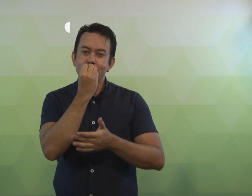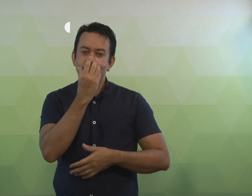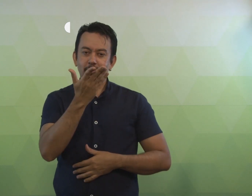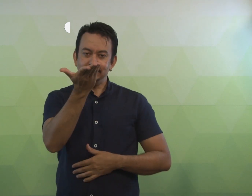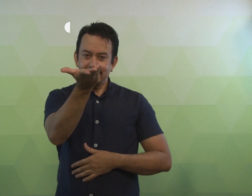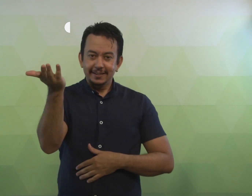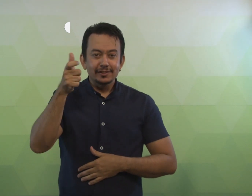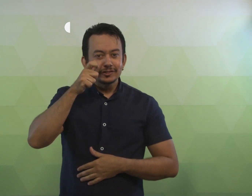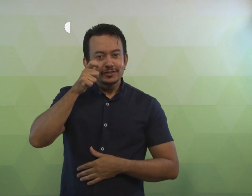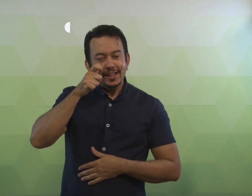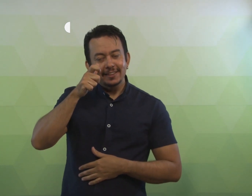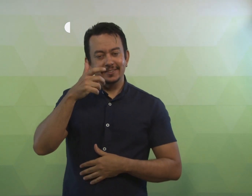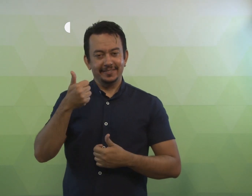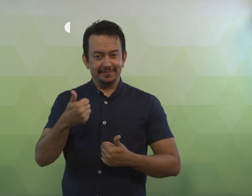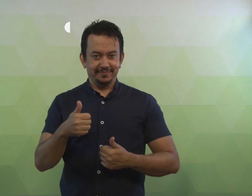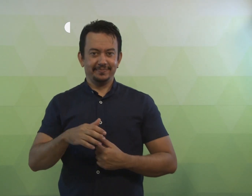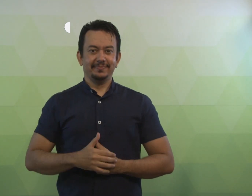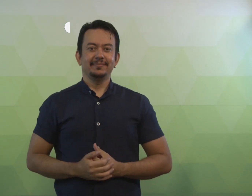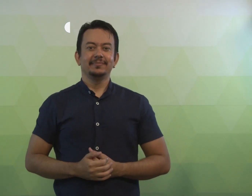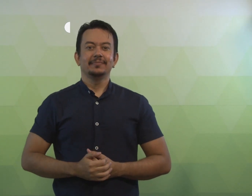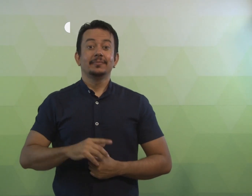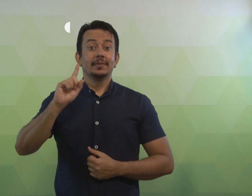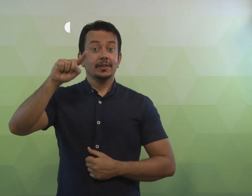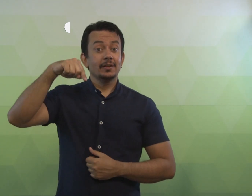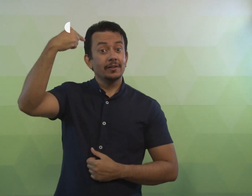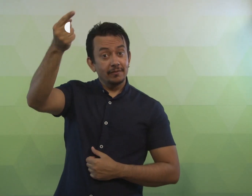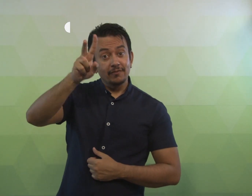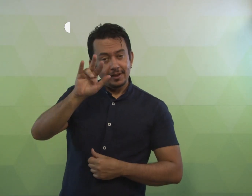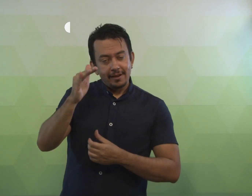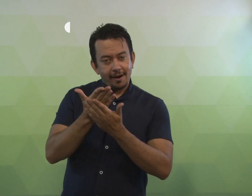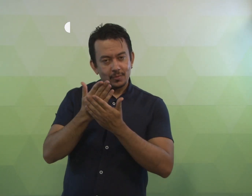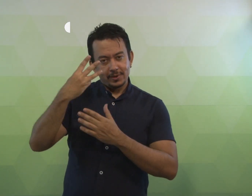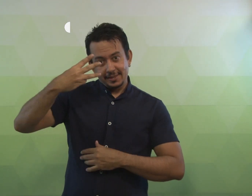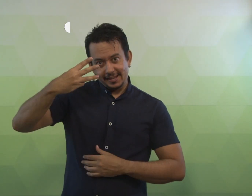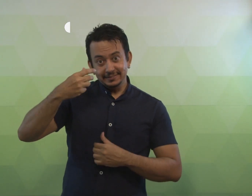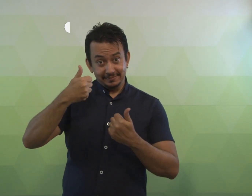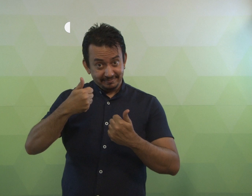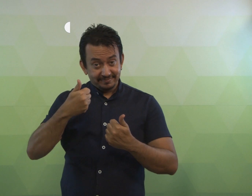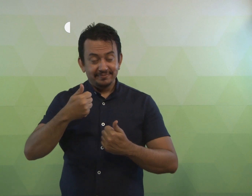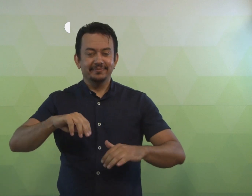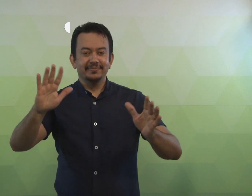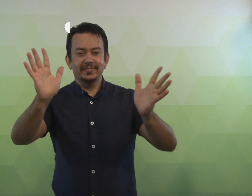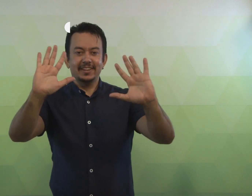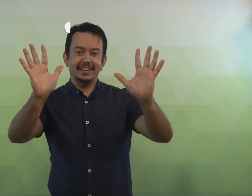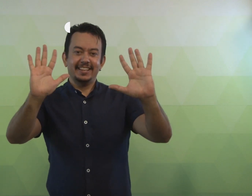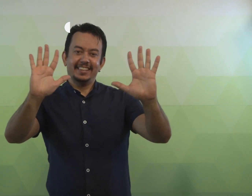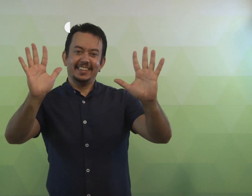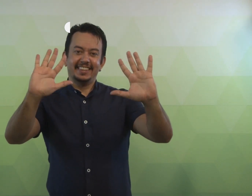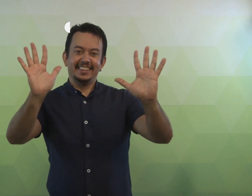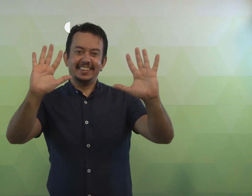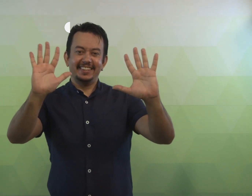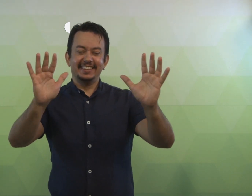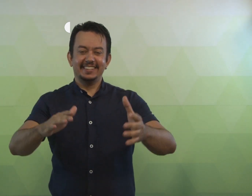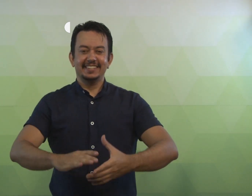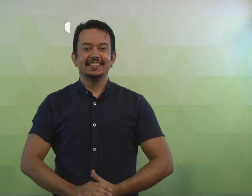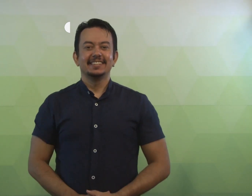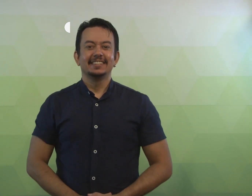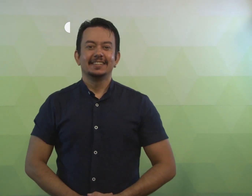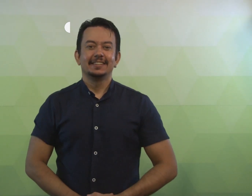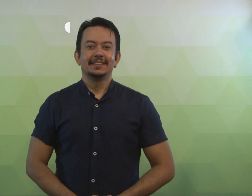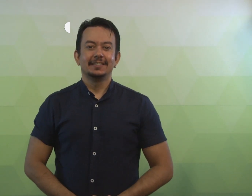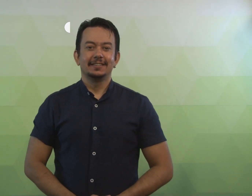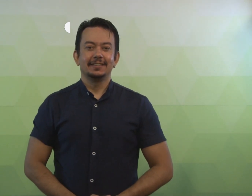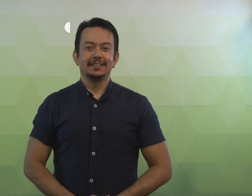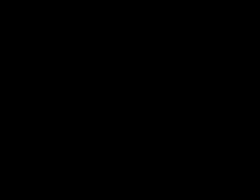tenham compreendido essa aula, tá bom? Espero vocês na unidade 3. Tchau!